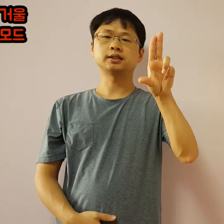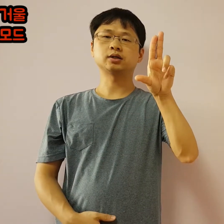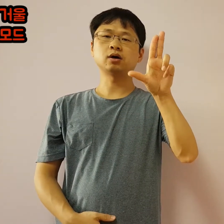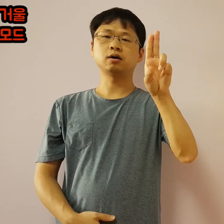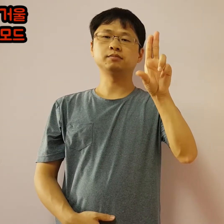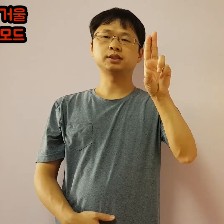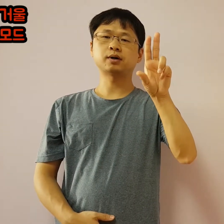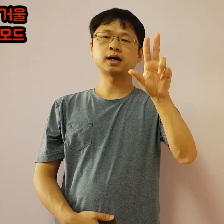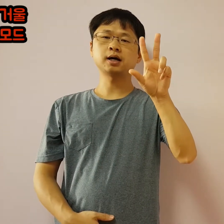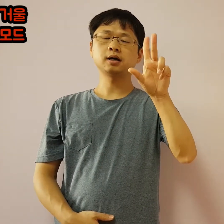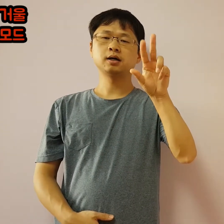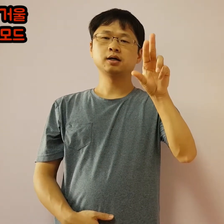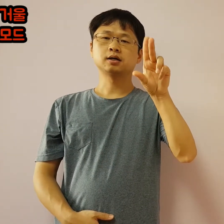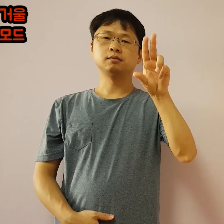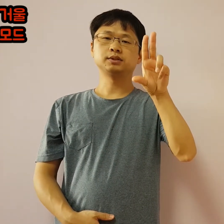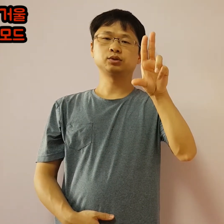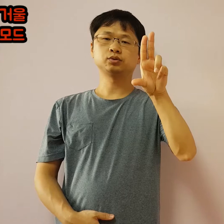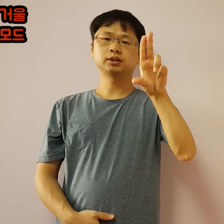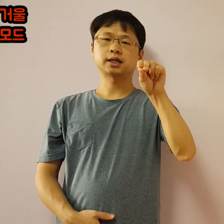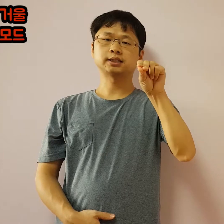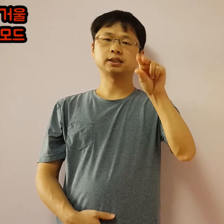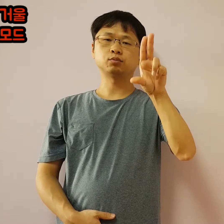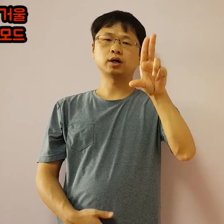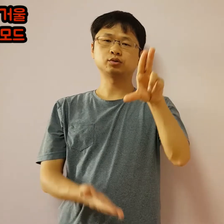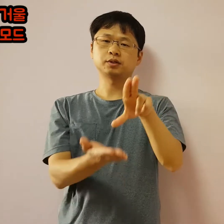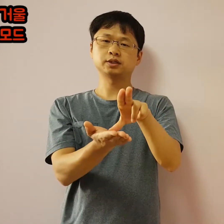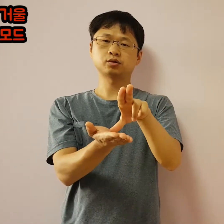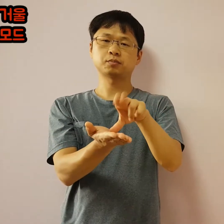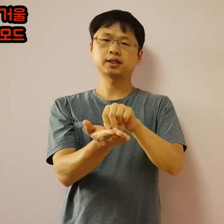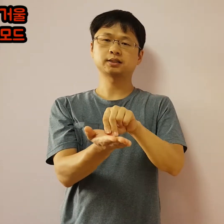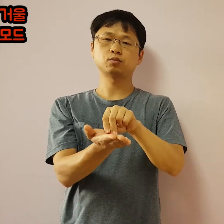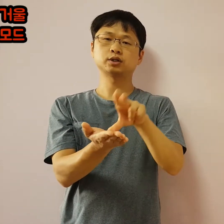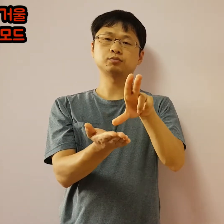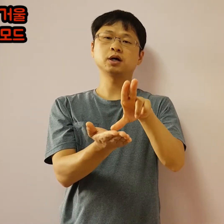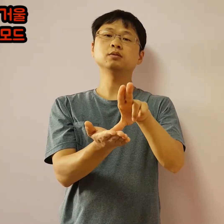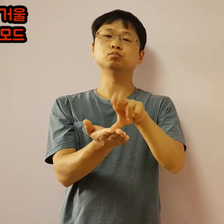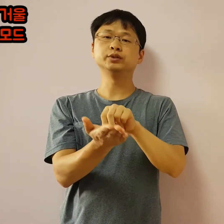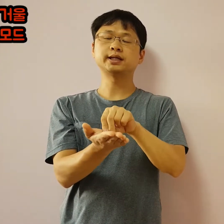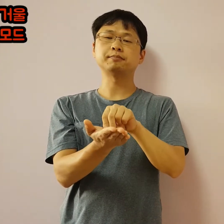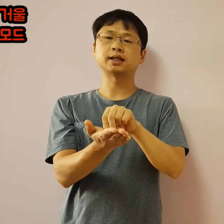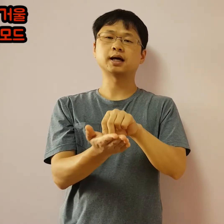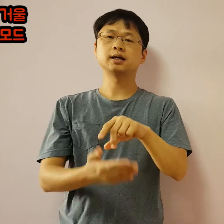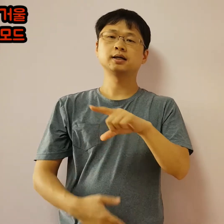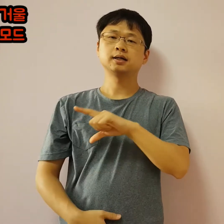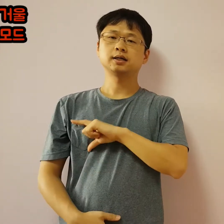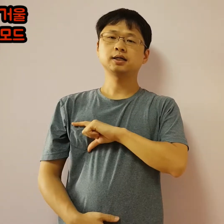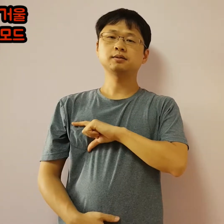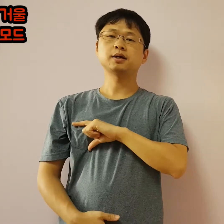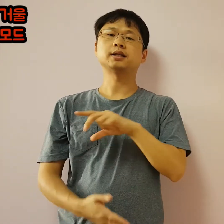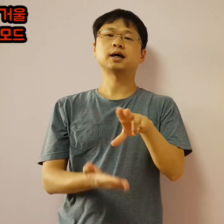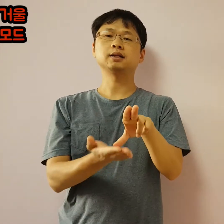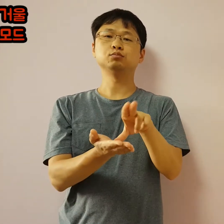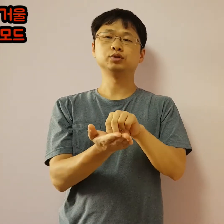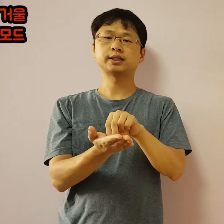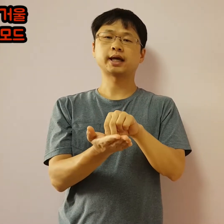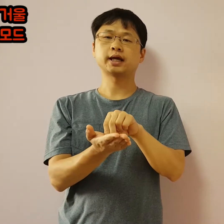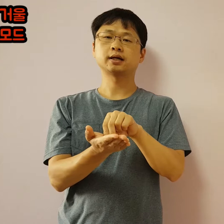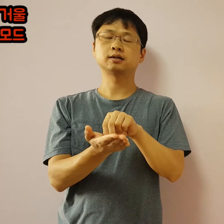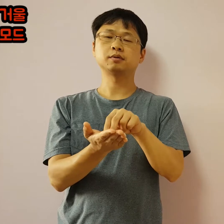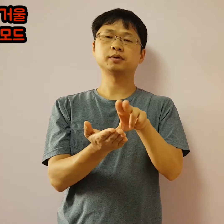얘기했죠. 엄지와 검지, 중지를 같이 모아주면 손바닥에서 모아주면 문제입니다. 이름에 해당하는 문제. 그러면